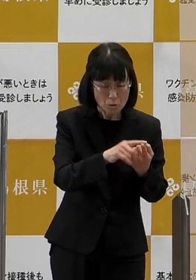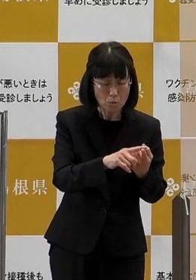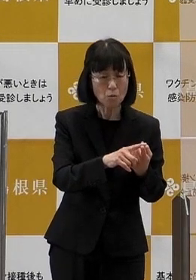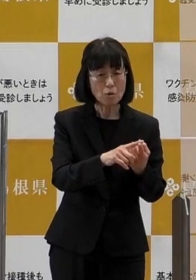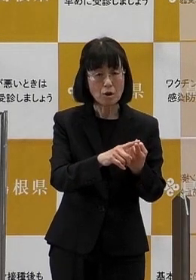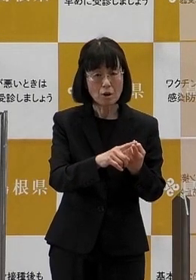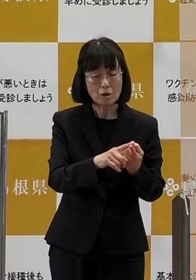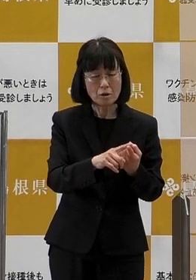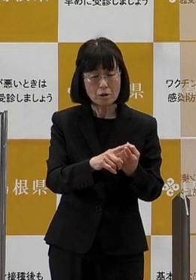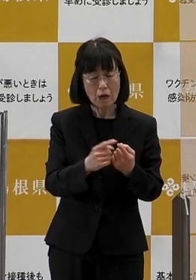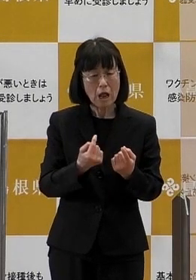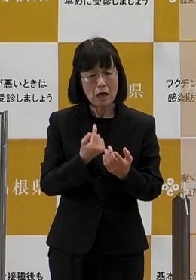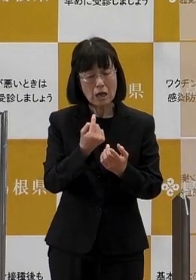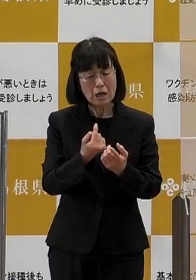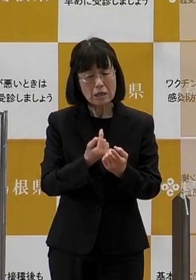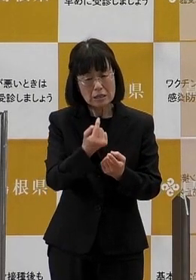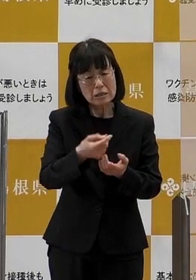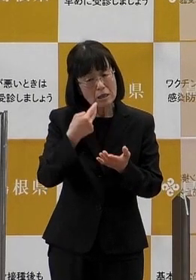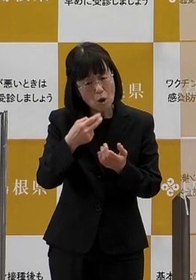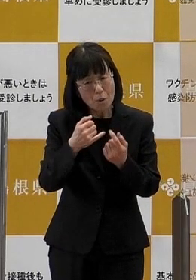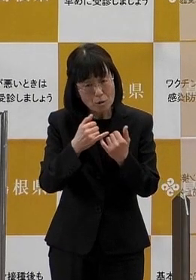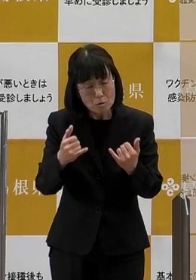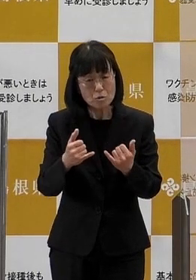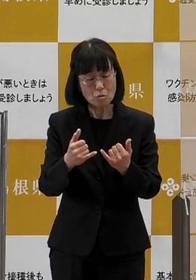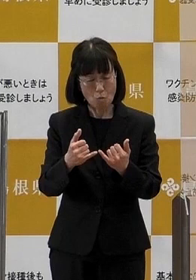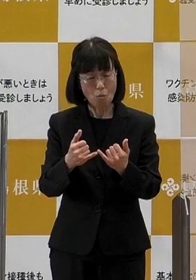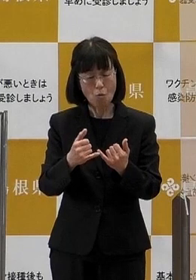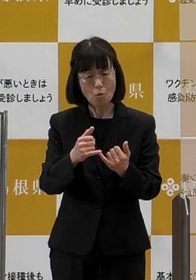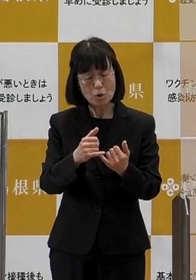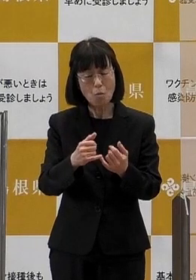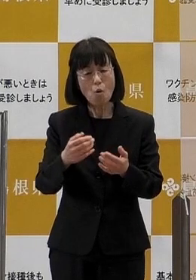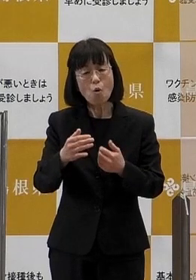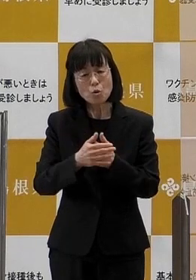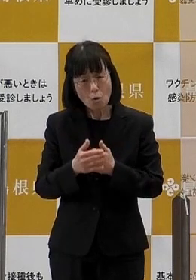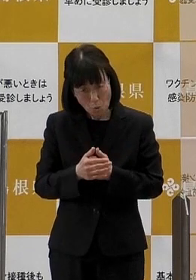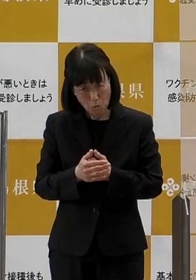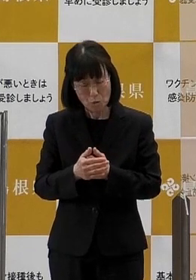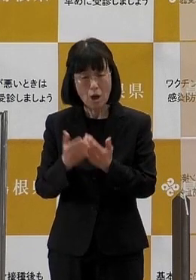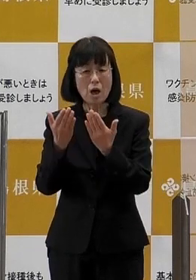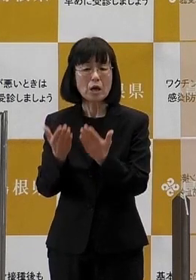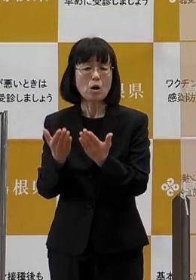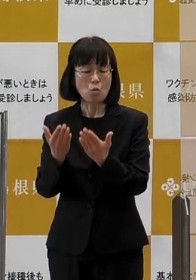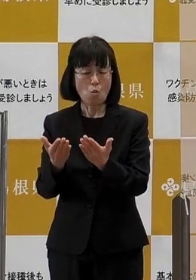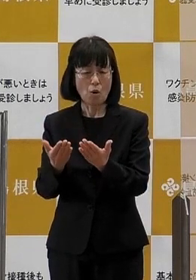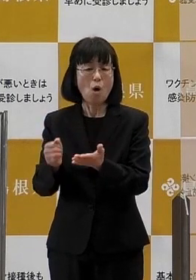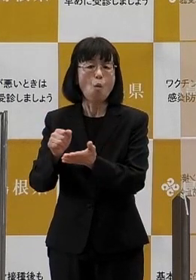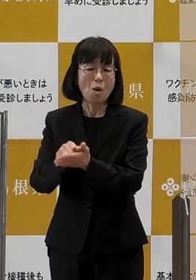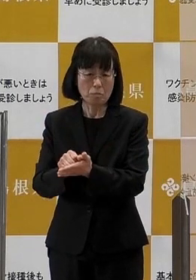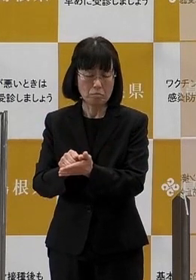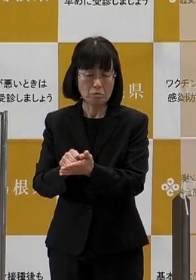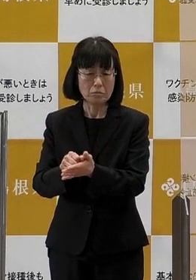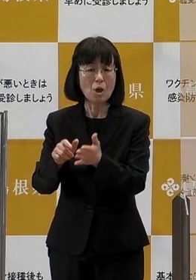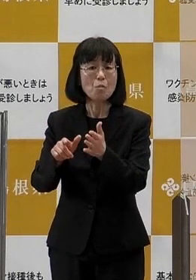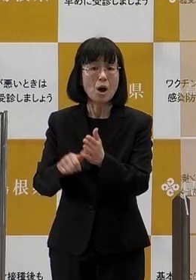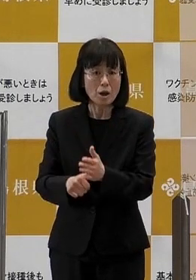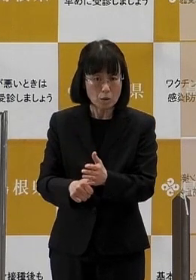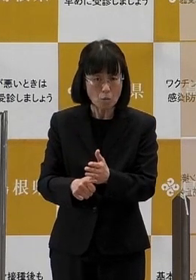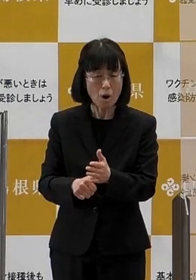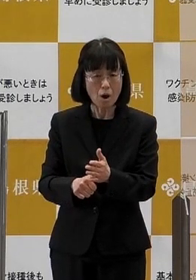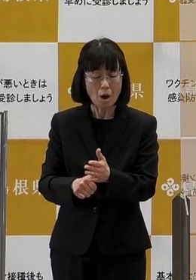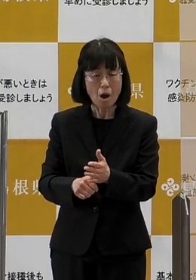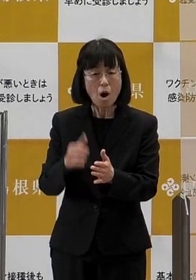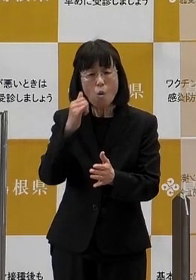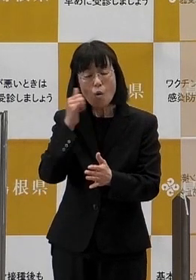利用される皆さんにも協力をしてもらっている。学校のもし休校になるとすると、親御さんも生徒さんもそういう負担が生じ